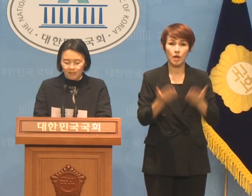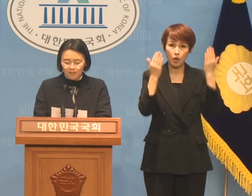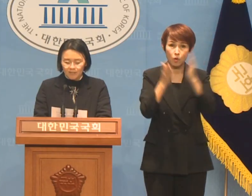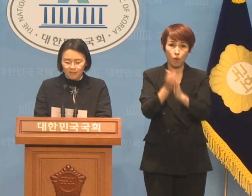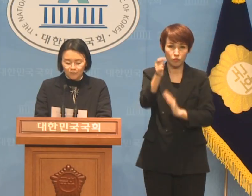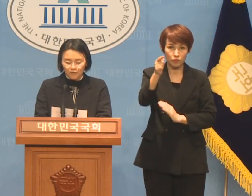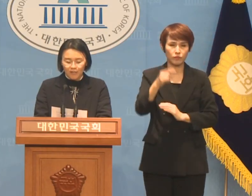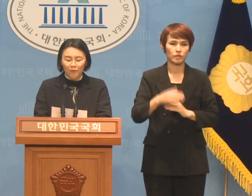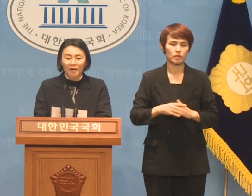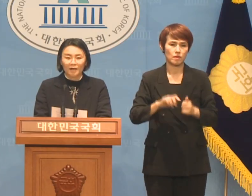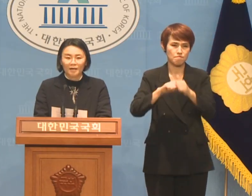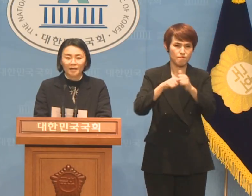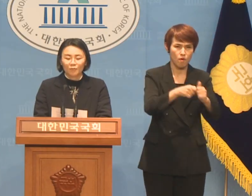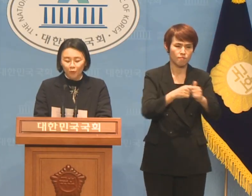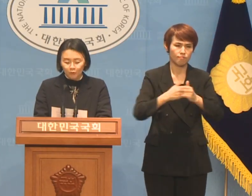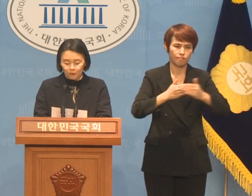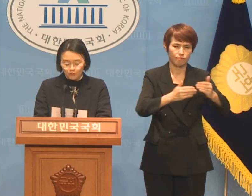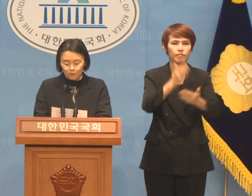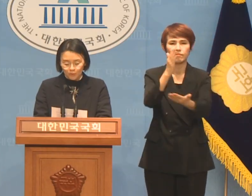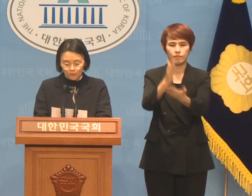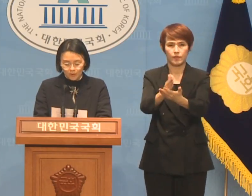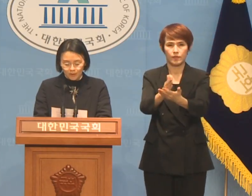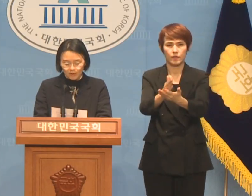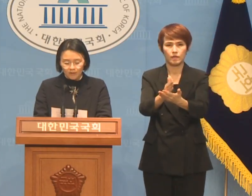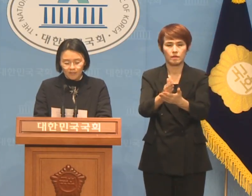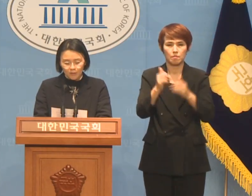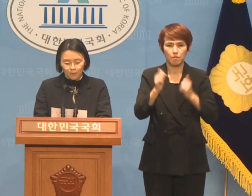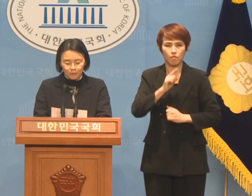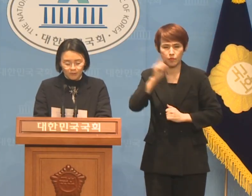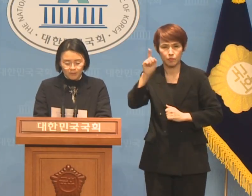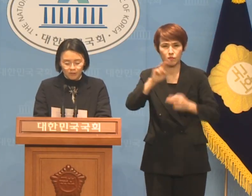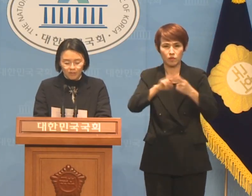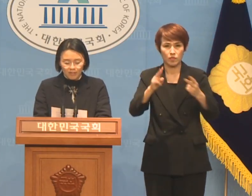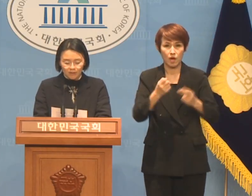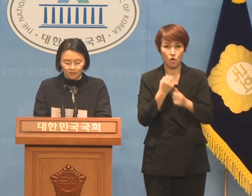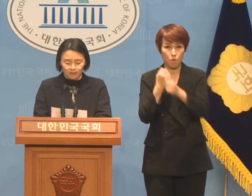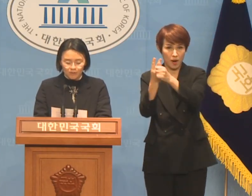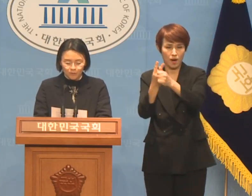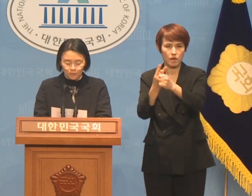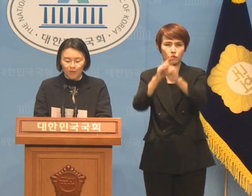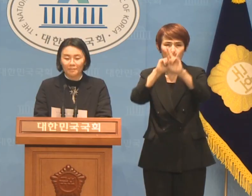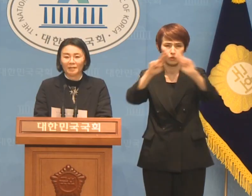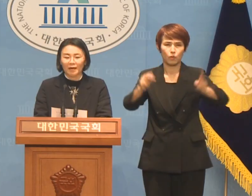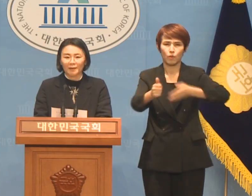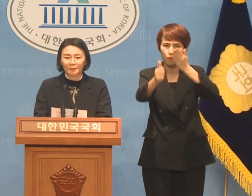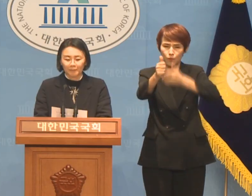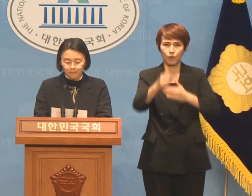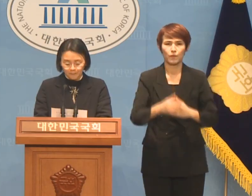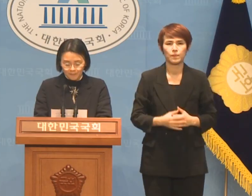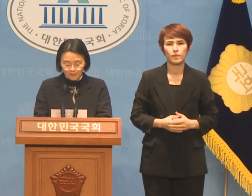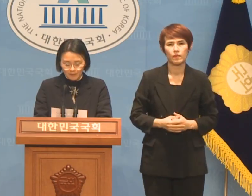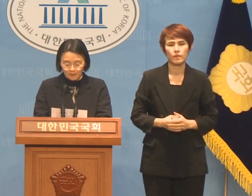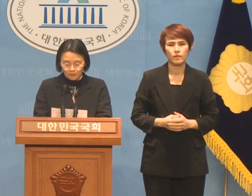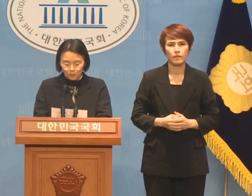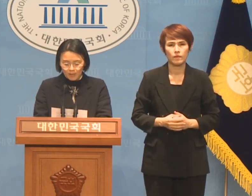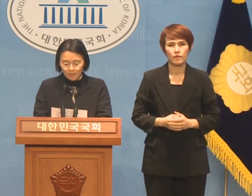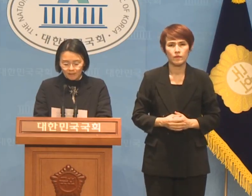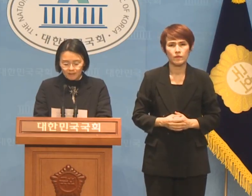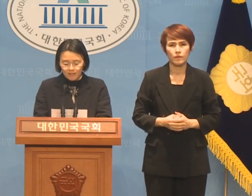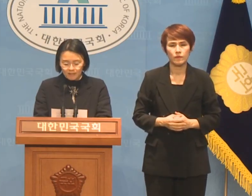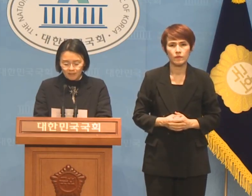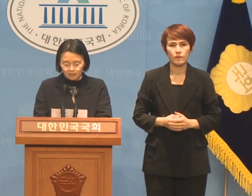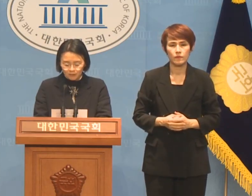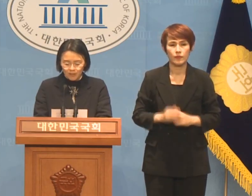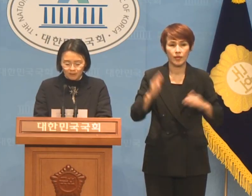징계 절차 중단과 모든 소송, 형사 고소를 취하할 것을 촉구합니다. 또한